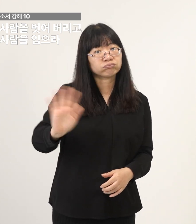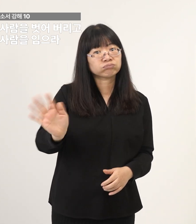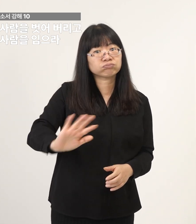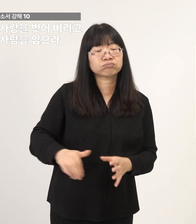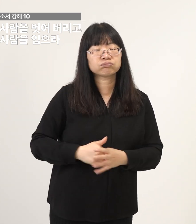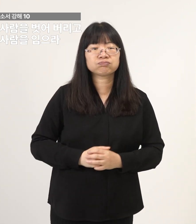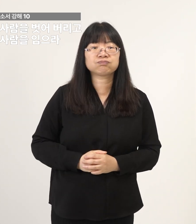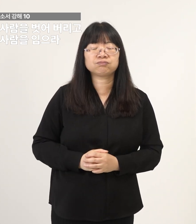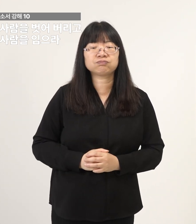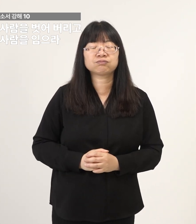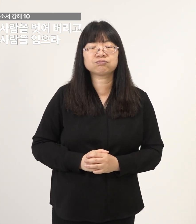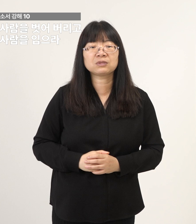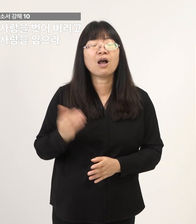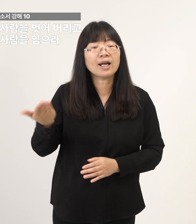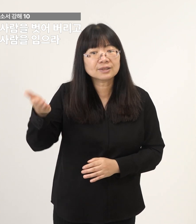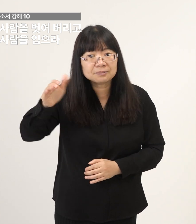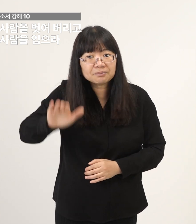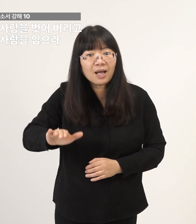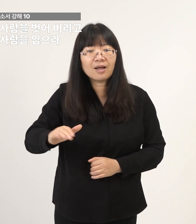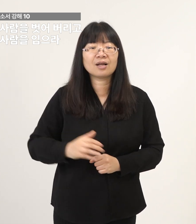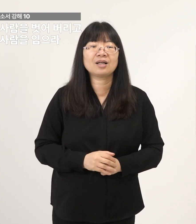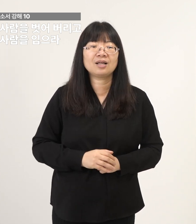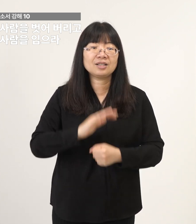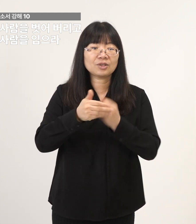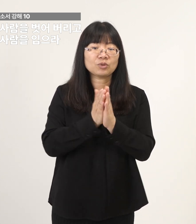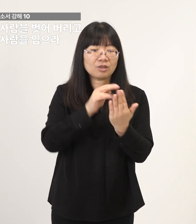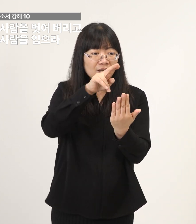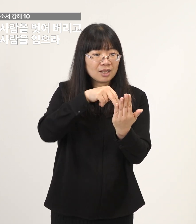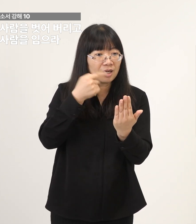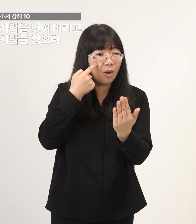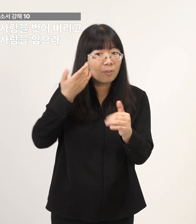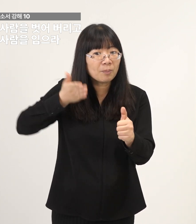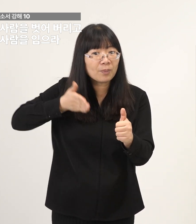없다고요. 그런데 성경을 다시 보세요.